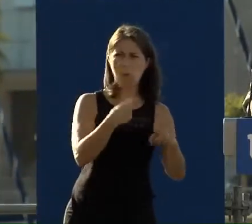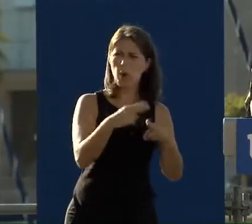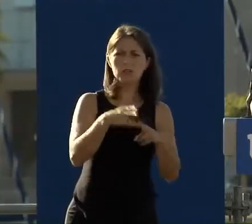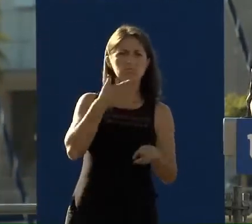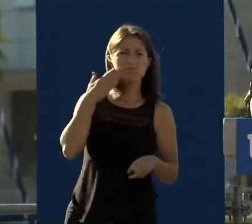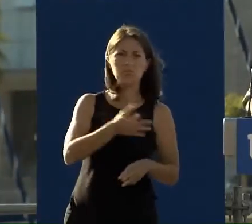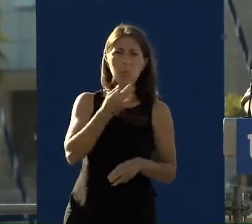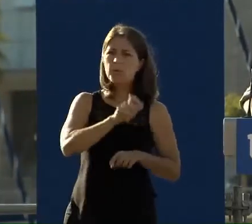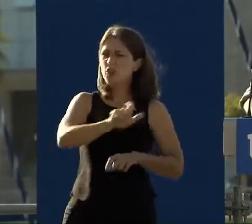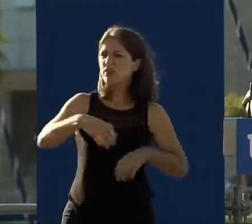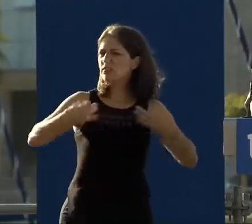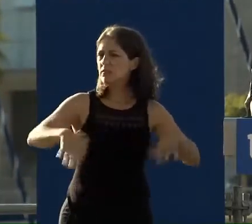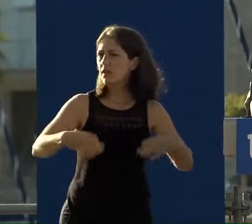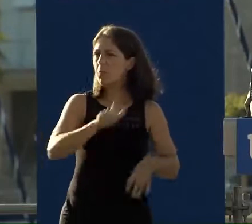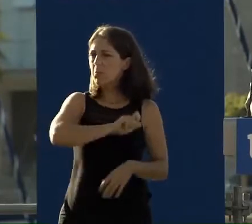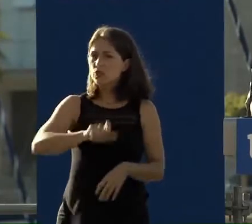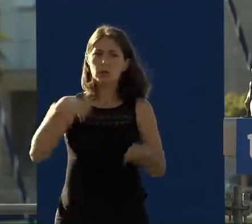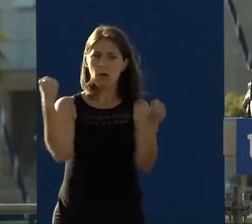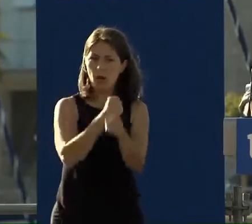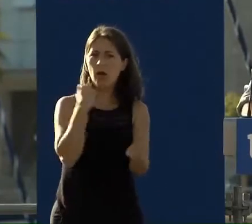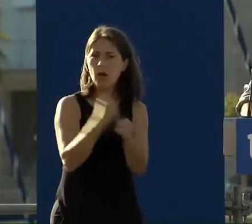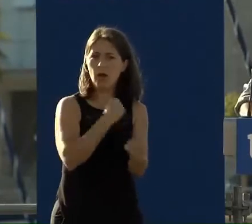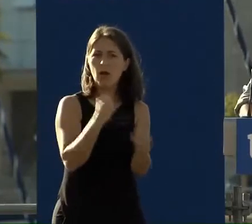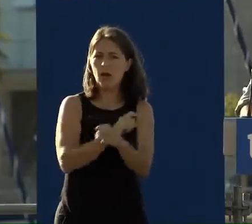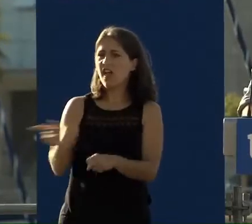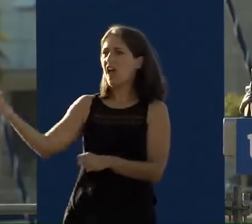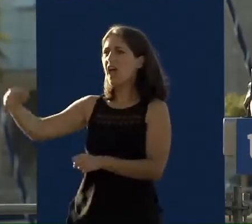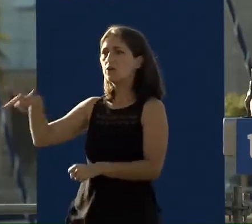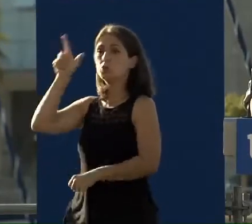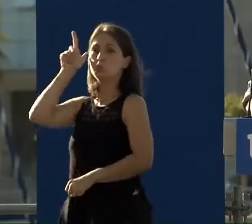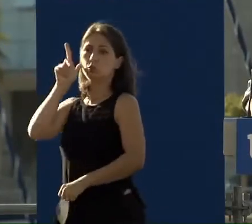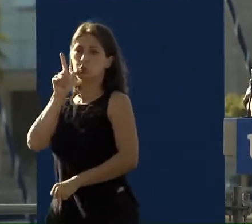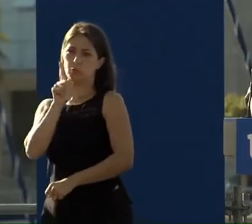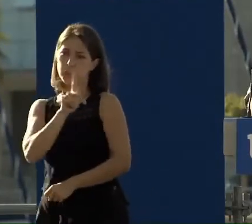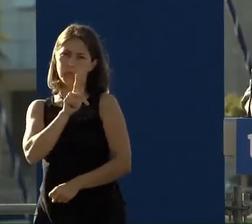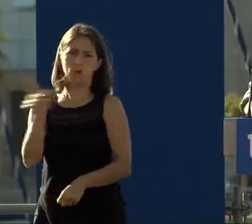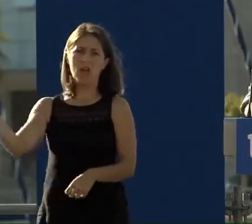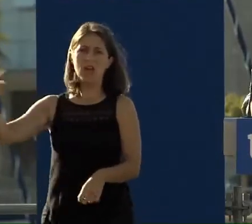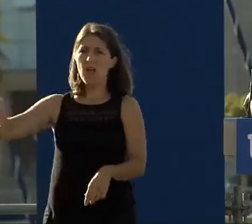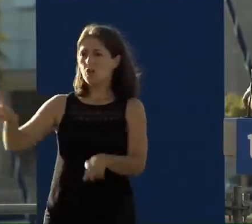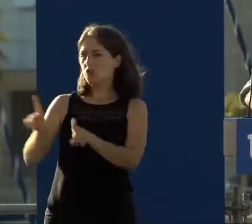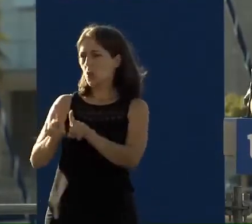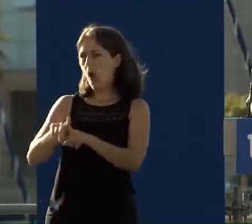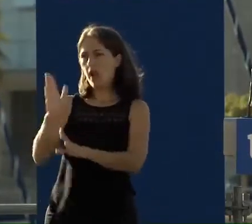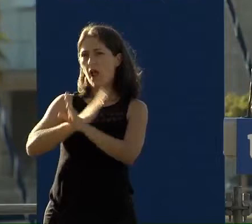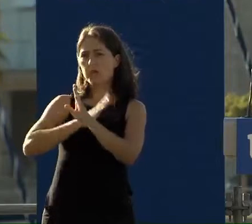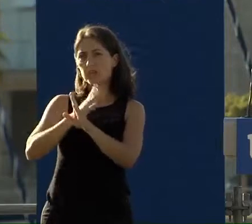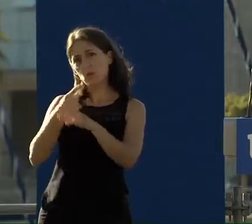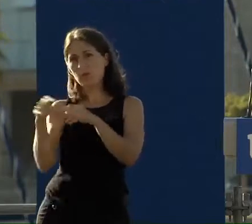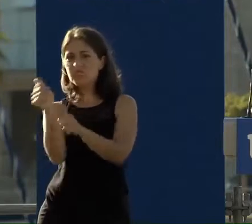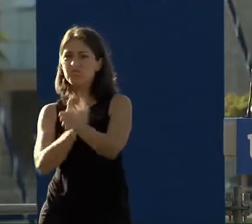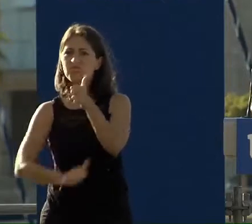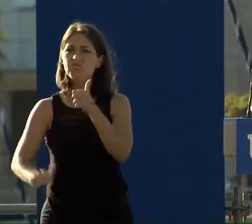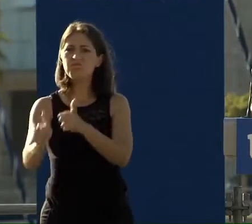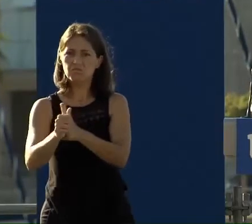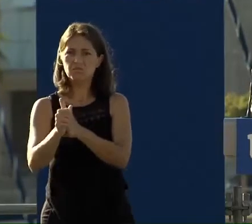xente honesta, xente que traballa. Eles son os dos privilexios, son os que lle gustan as clases preferentes, son os que